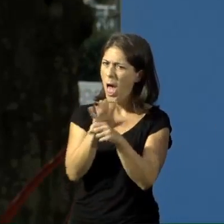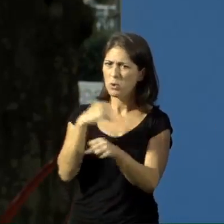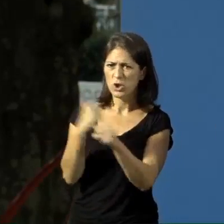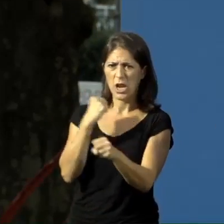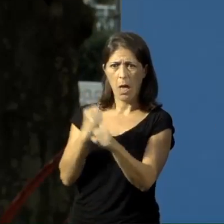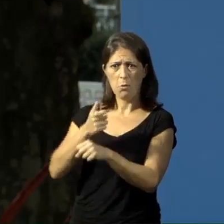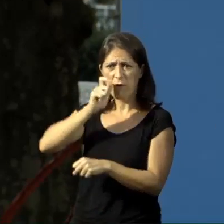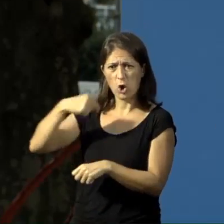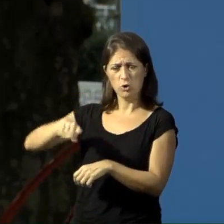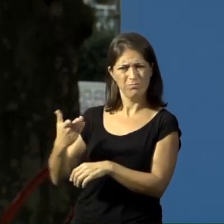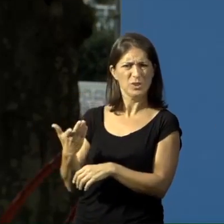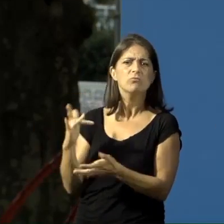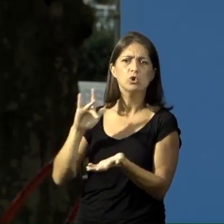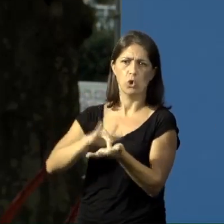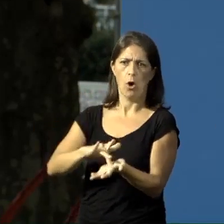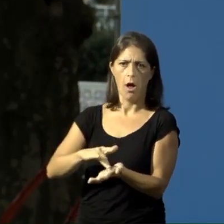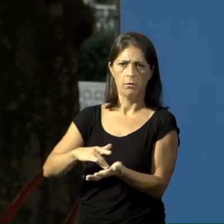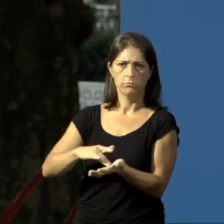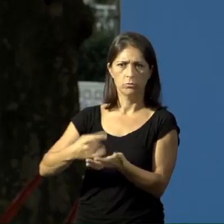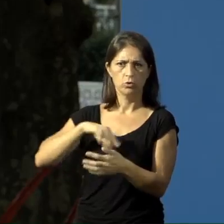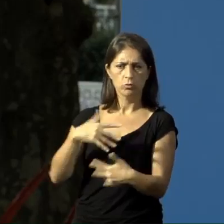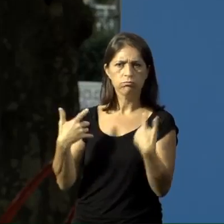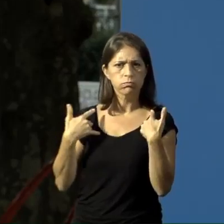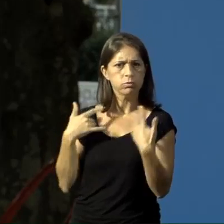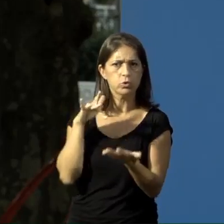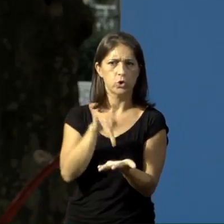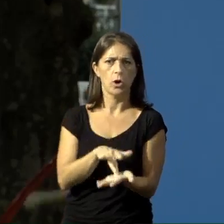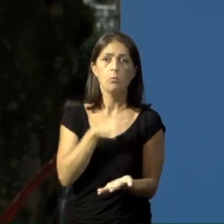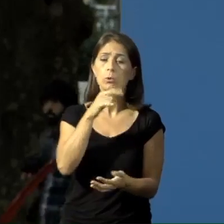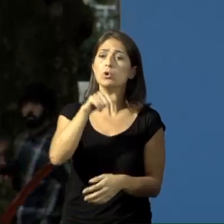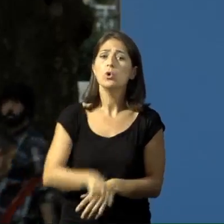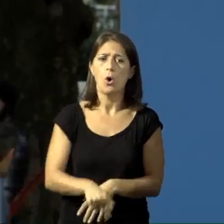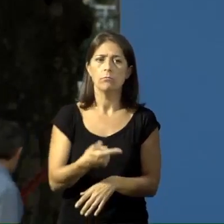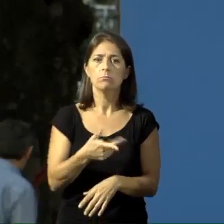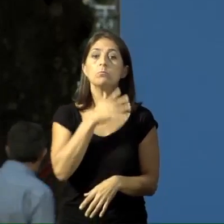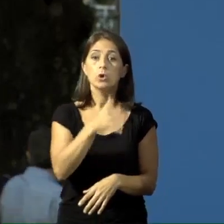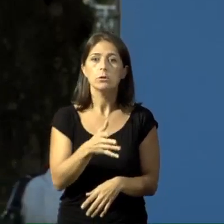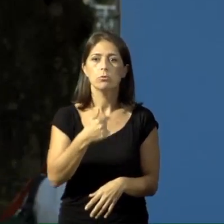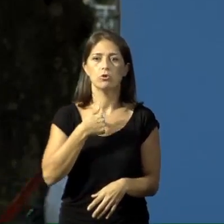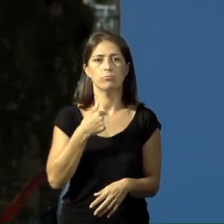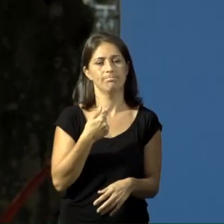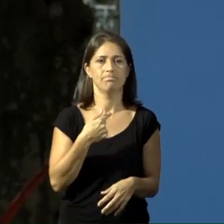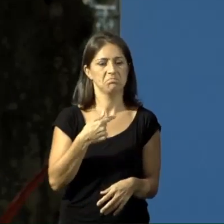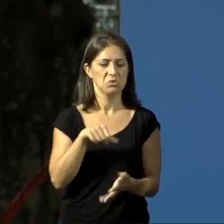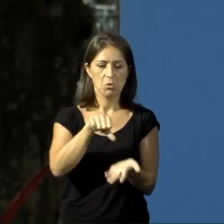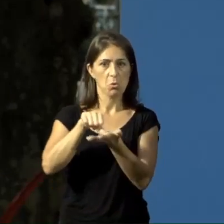señor Feijóo. Tamén estou aquí porque son cidadá.